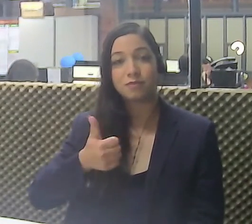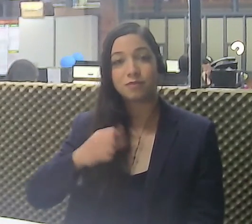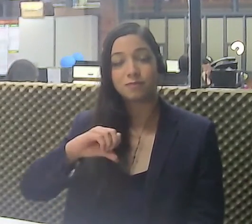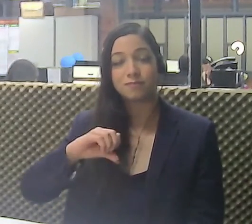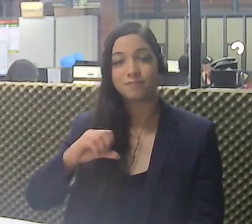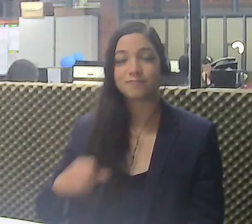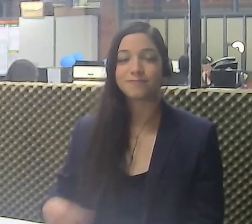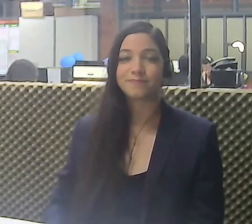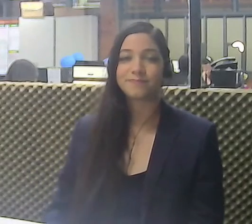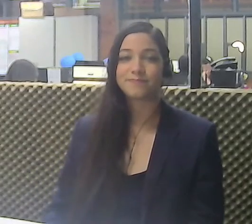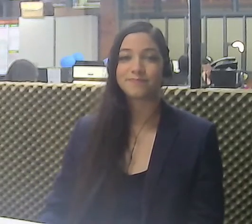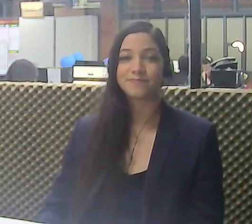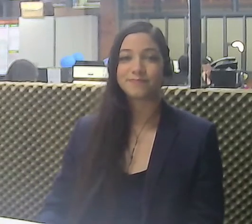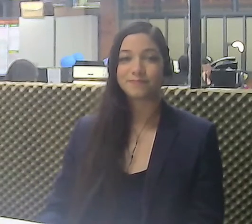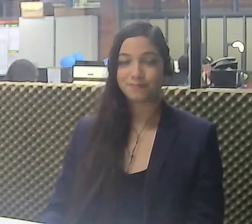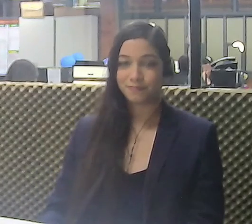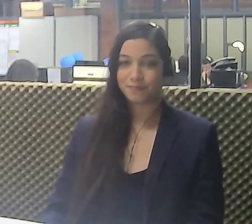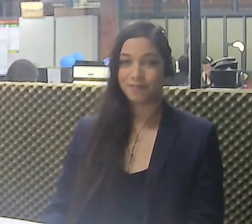34-3239-2519.